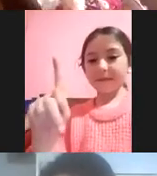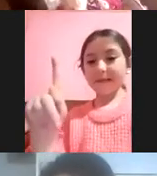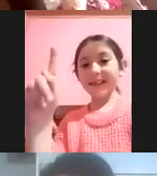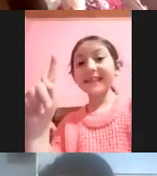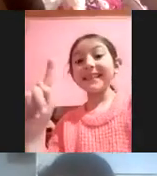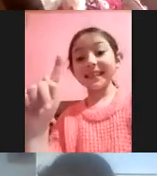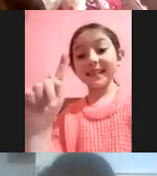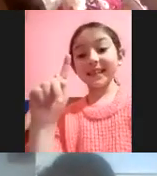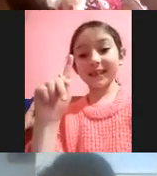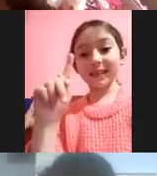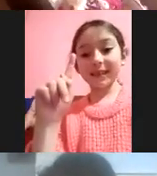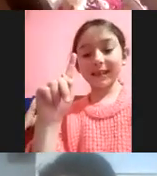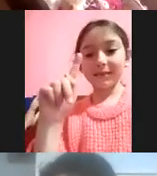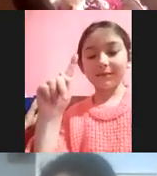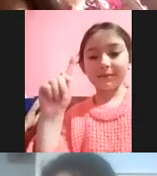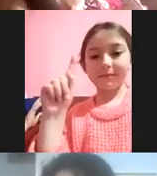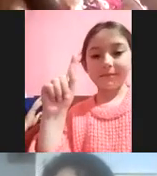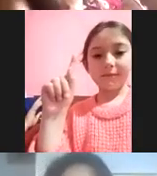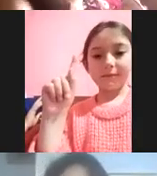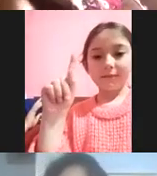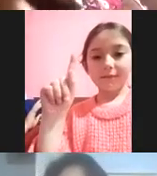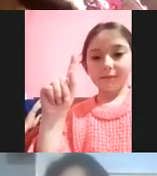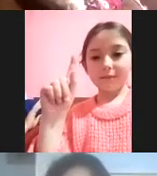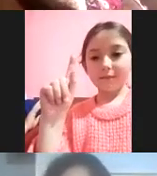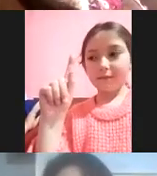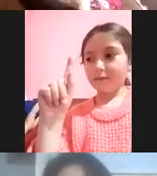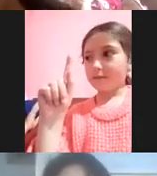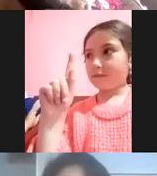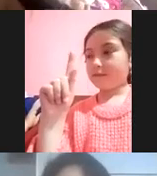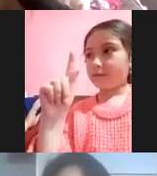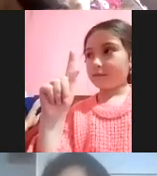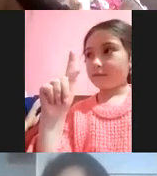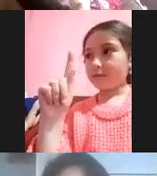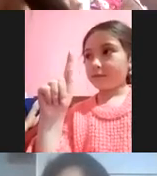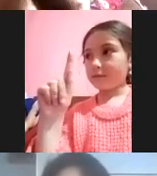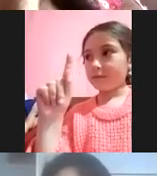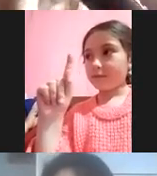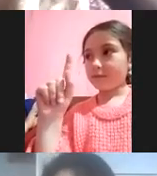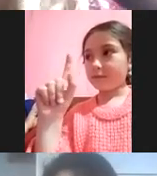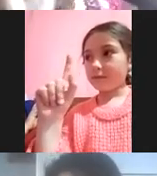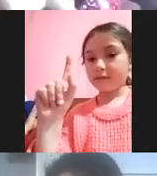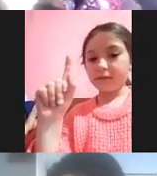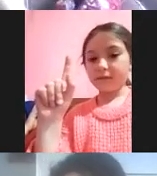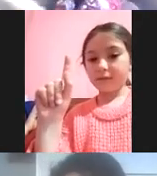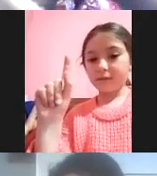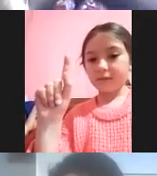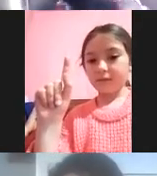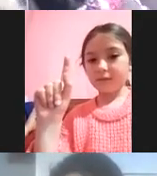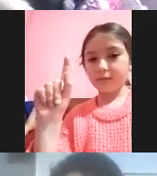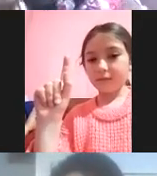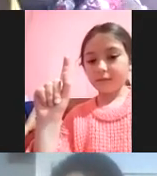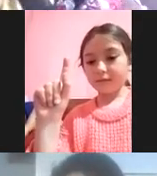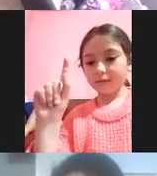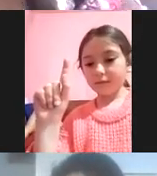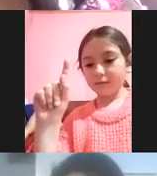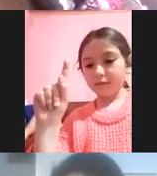escucho. ¿Qué me estabas diciendo? ¿Nada? Sabes que mi mamá no te tenía